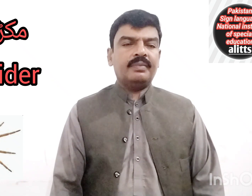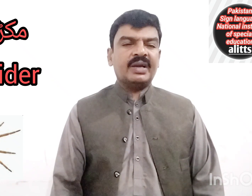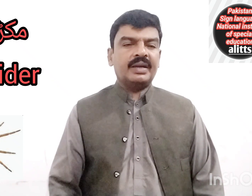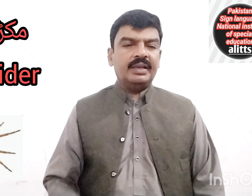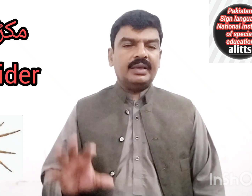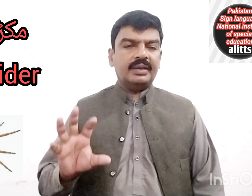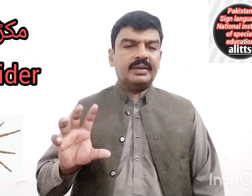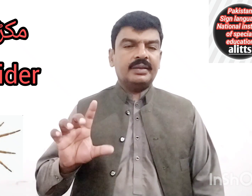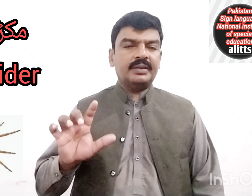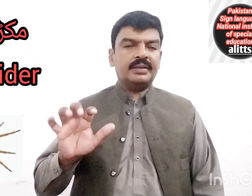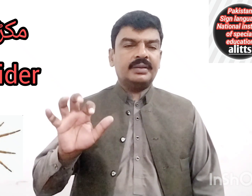मकड़ी।